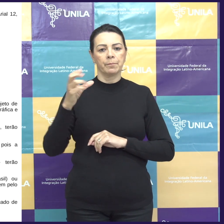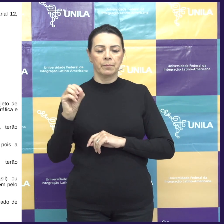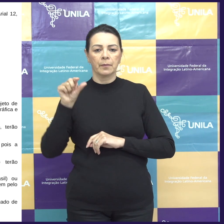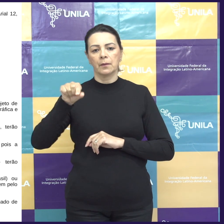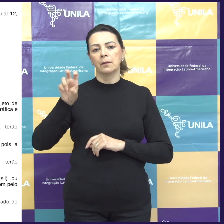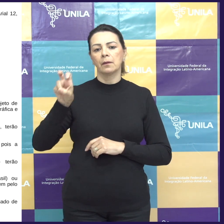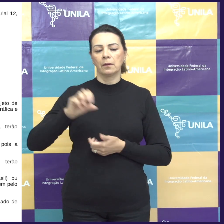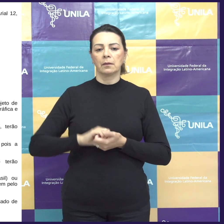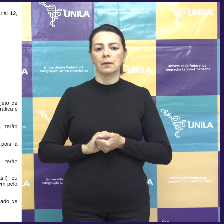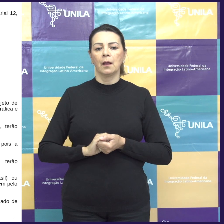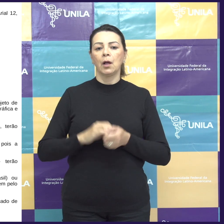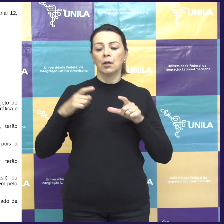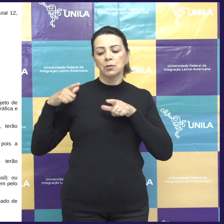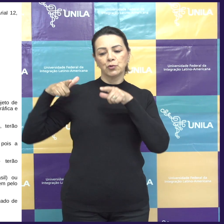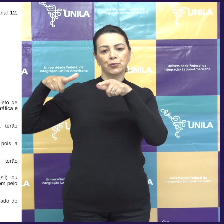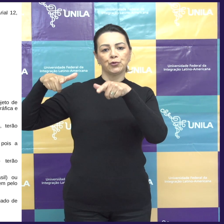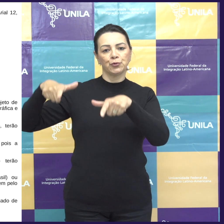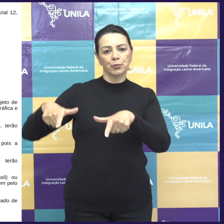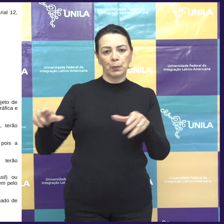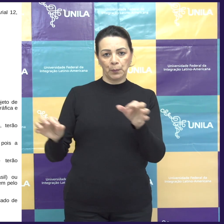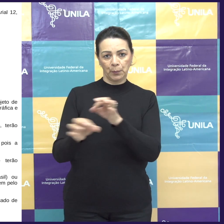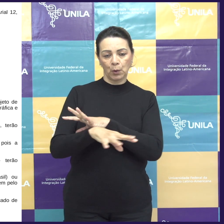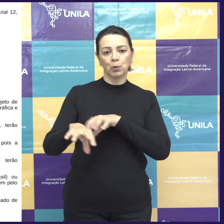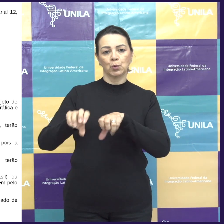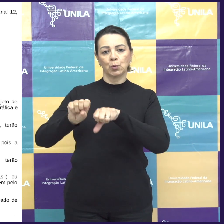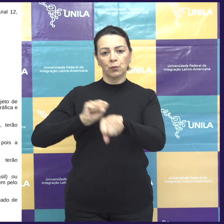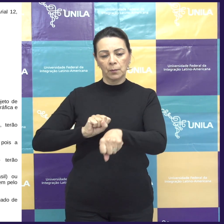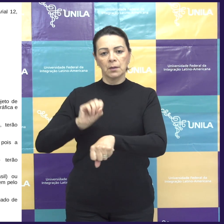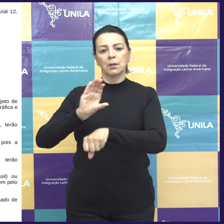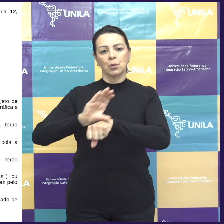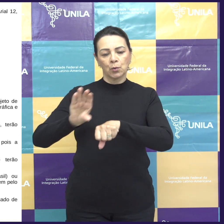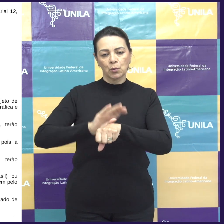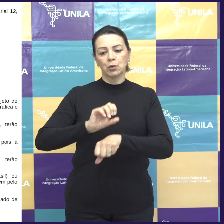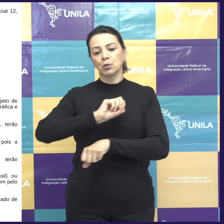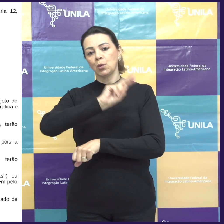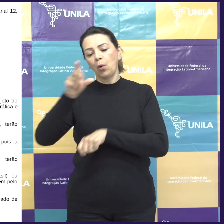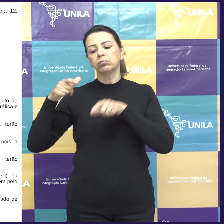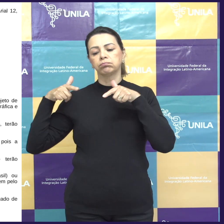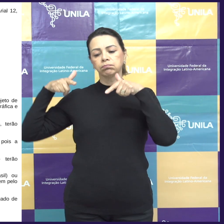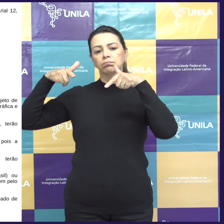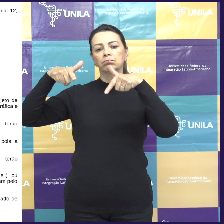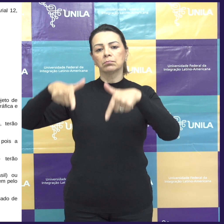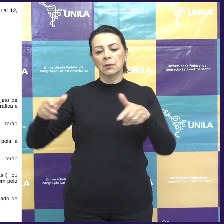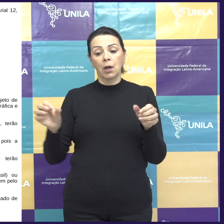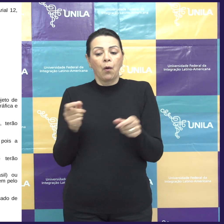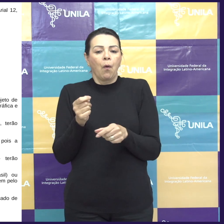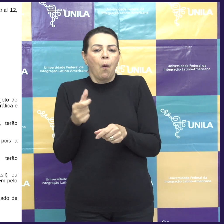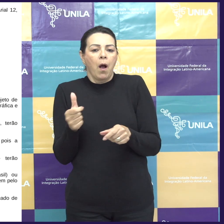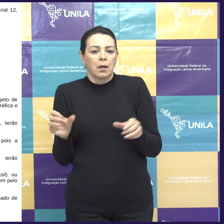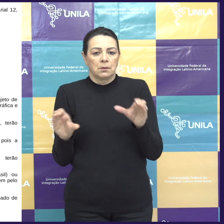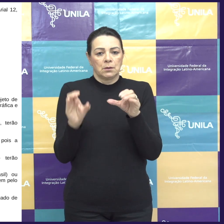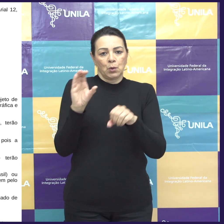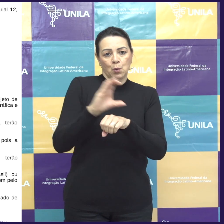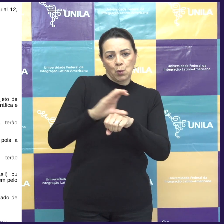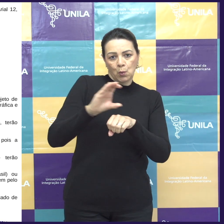4.10.5 Diploma ou certificado de conclusão de curso de graduação ou certificado de possível conclusão de curso